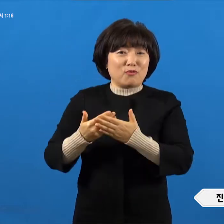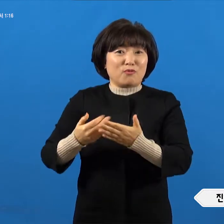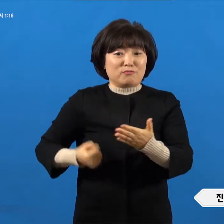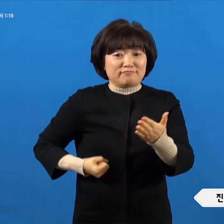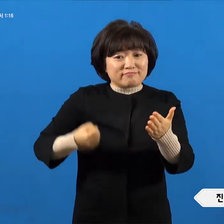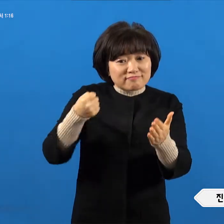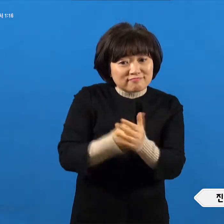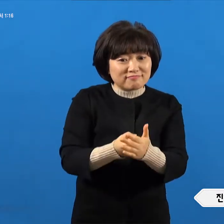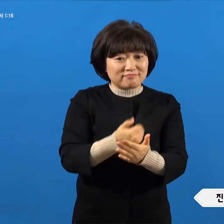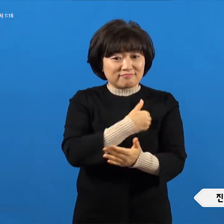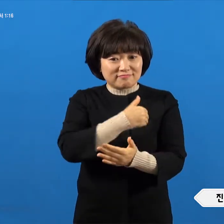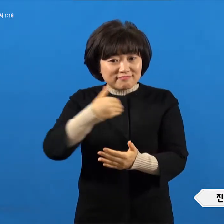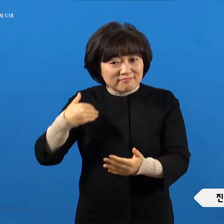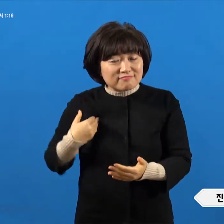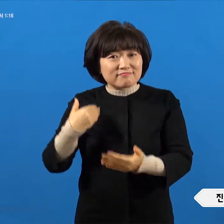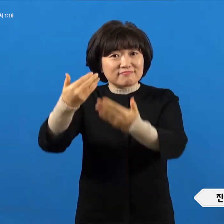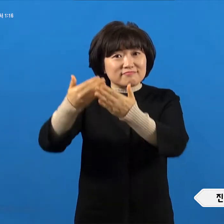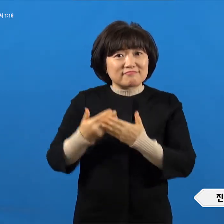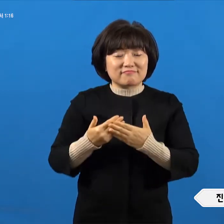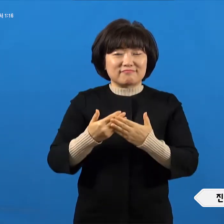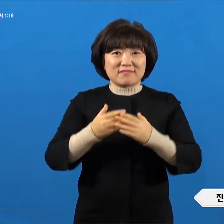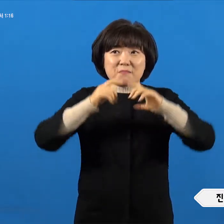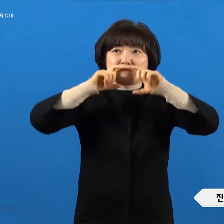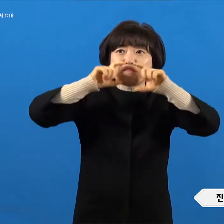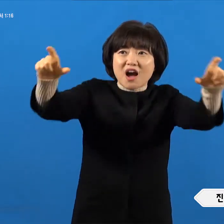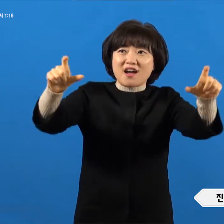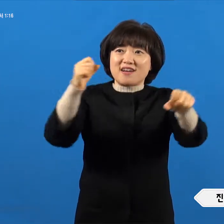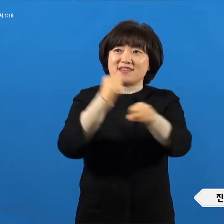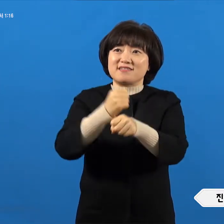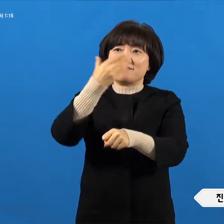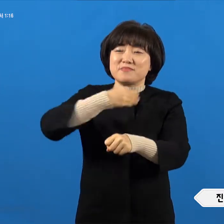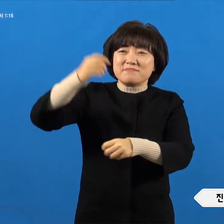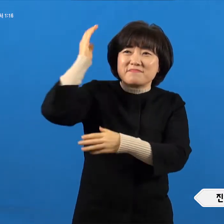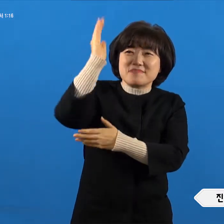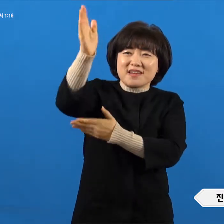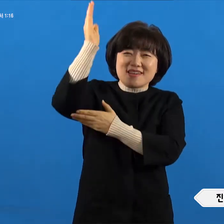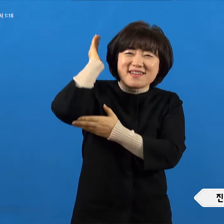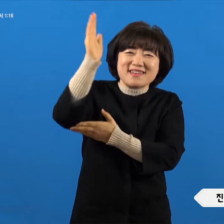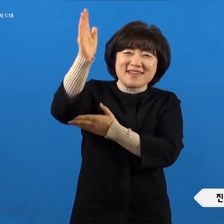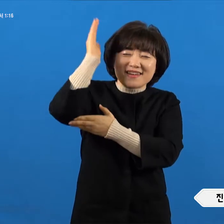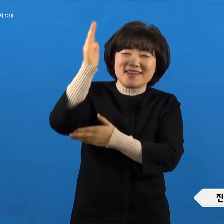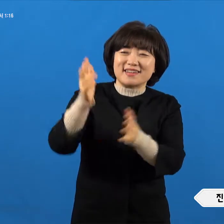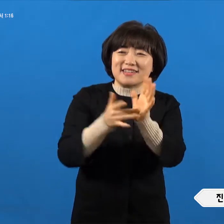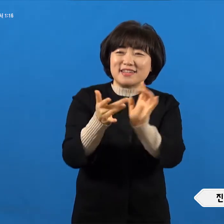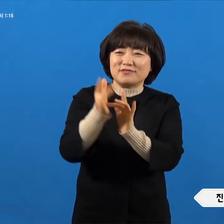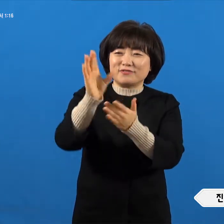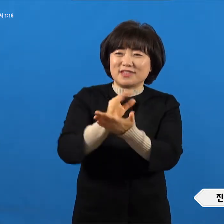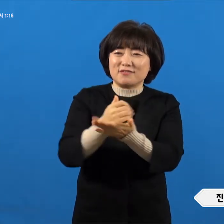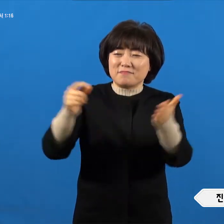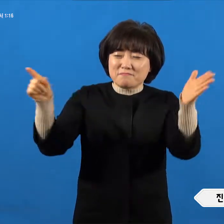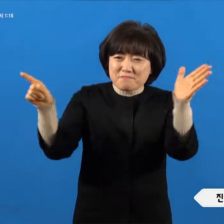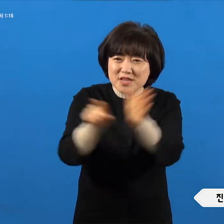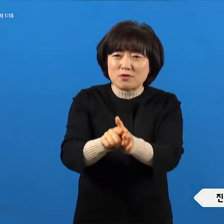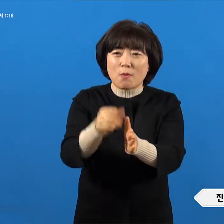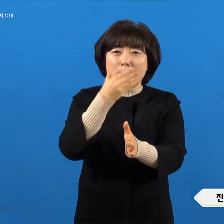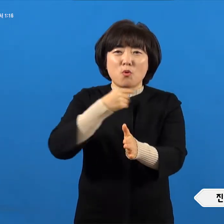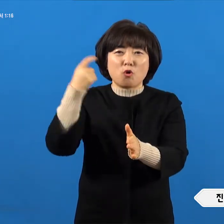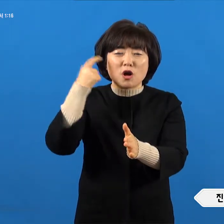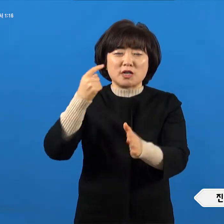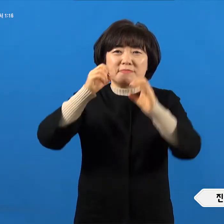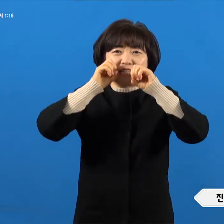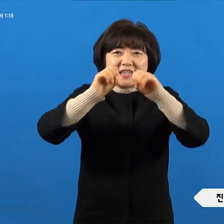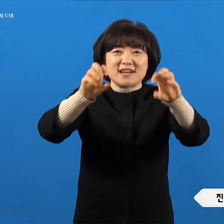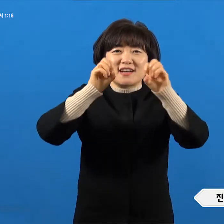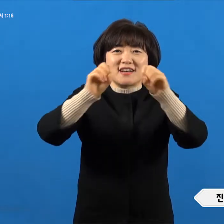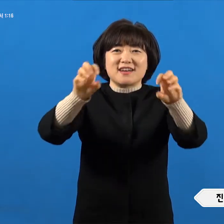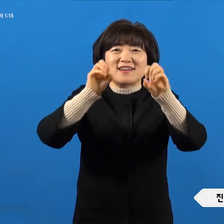나타납니다. 선포하고 마음이 열려지고 예수님을 영접하고 주님 앞에 나오며 그리스도의 이름이 증거되는